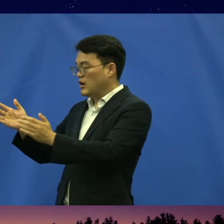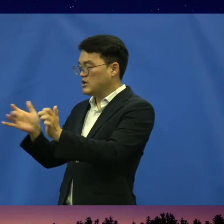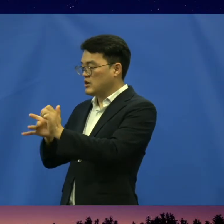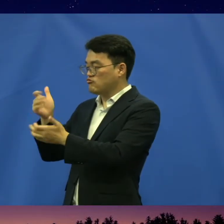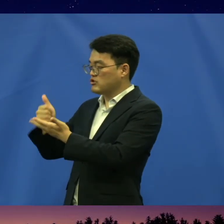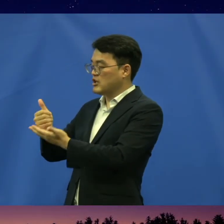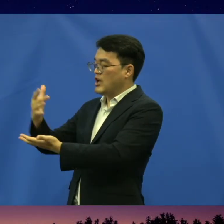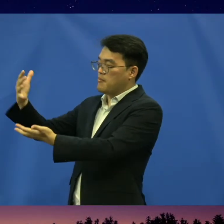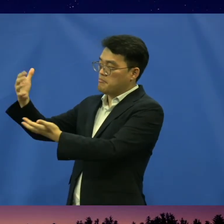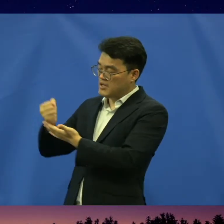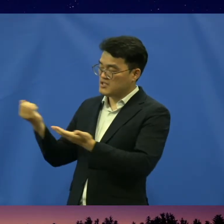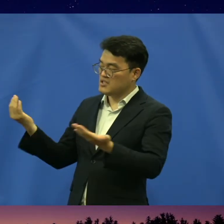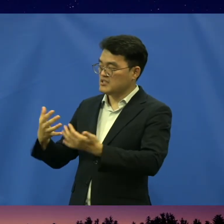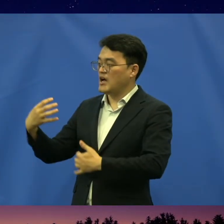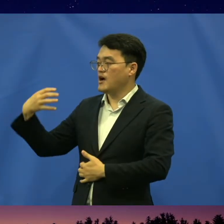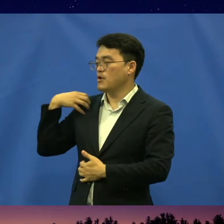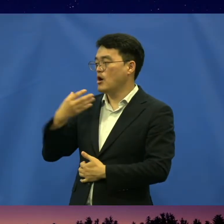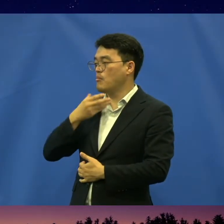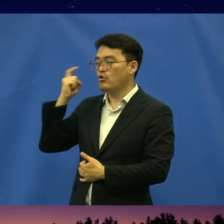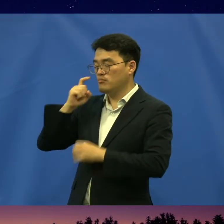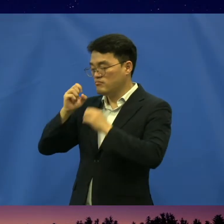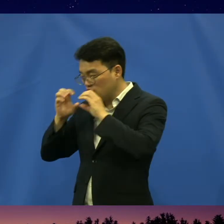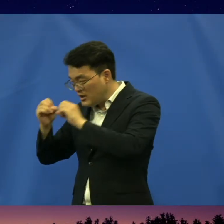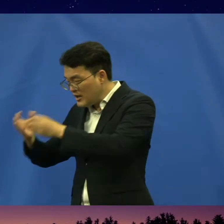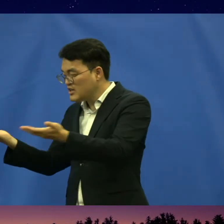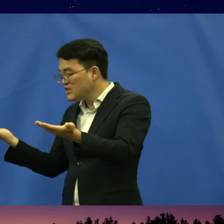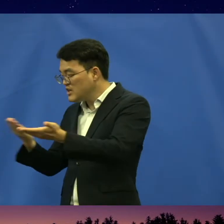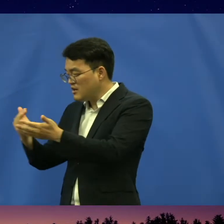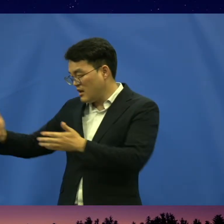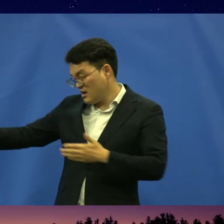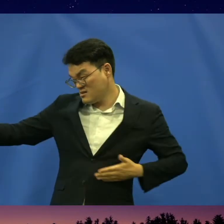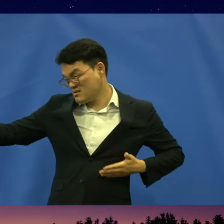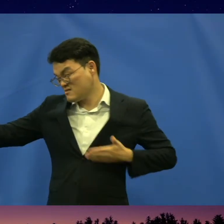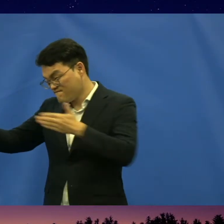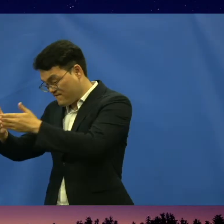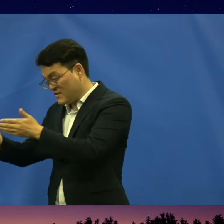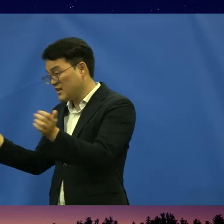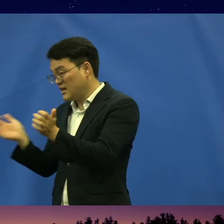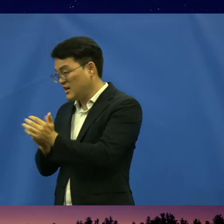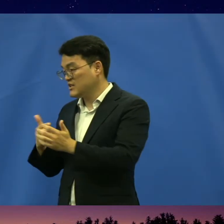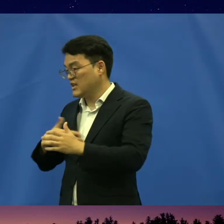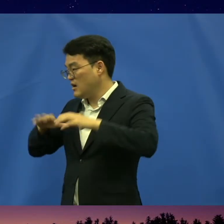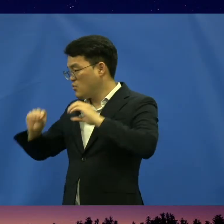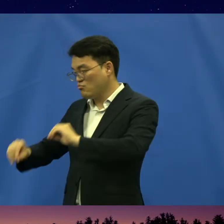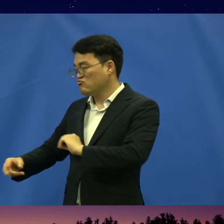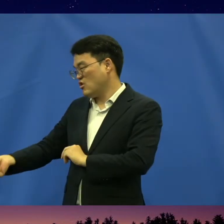많았어요. 근데 그는 멈추지 않아요. 달려갈 길로, 나의 달려갈 길.